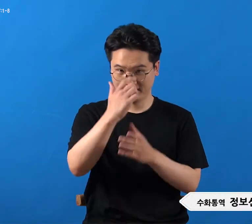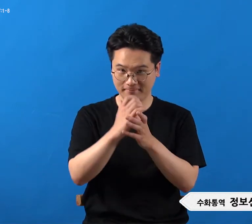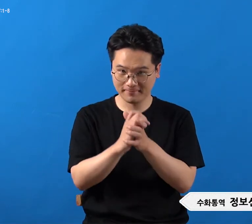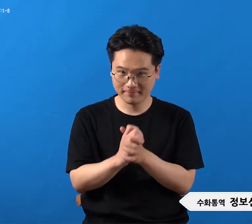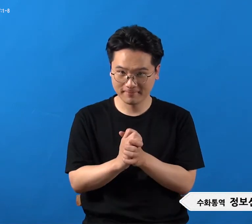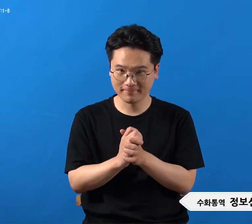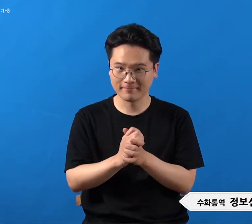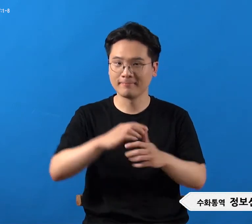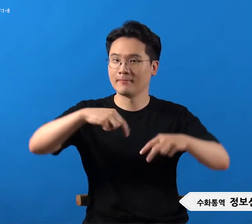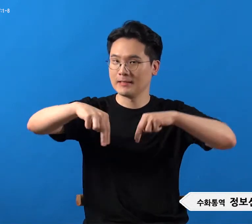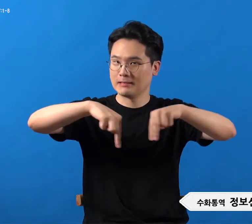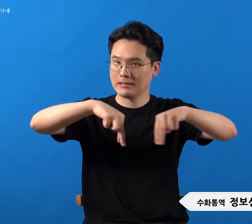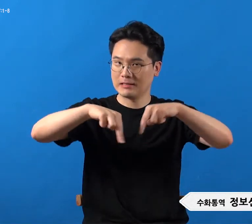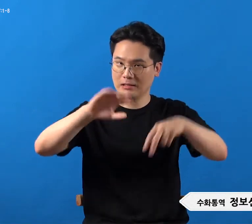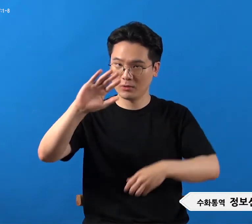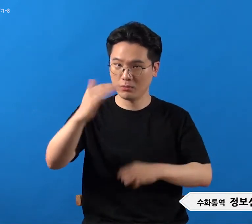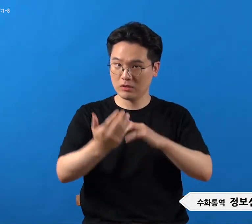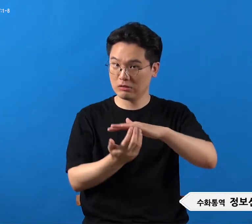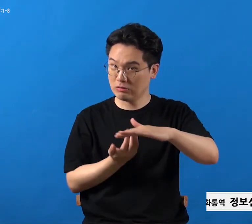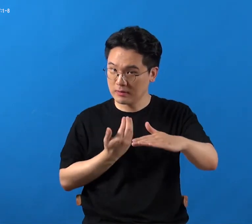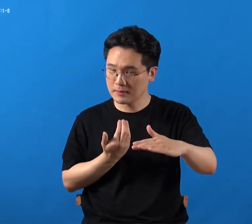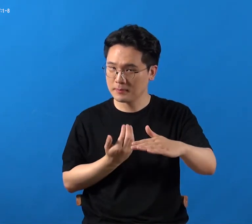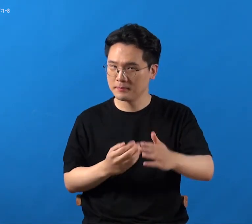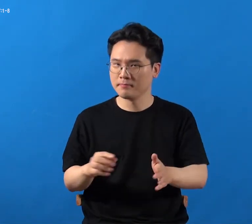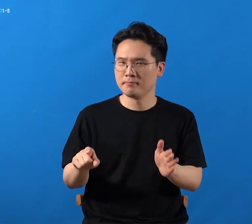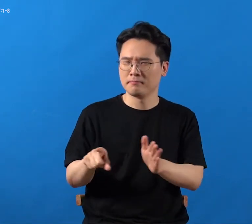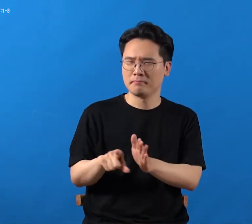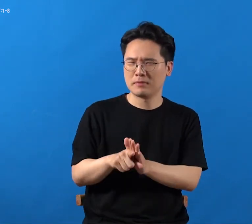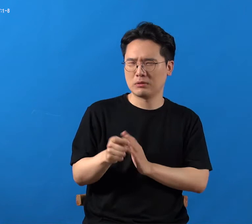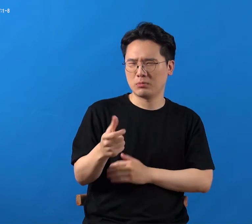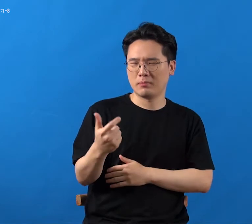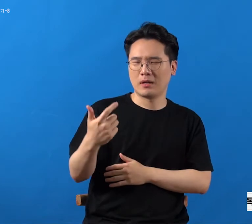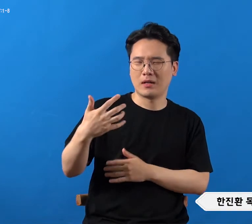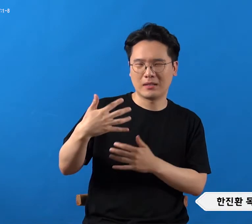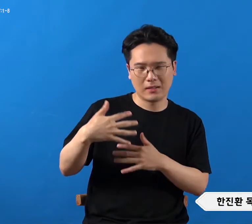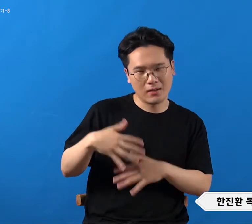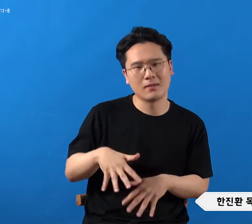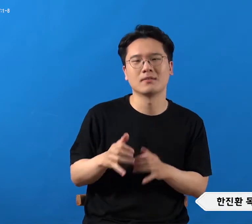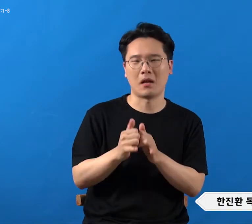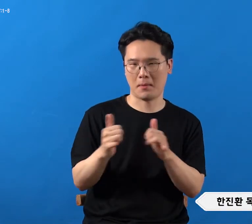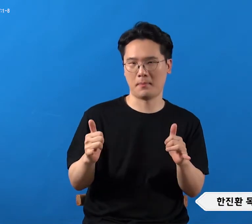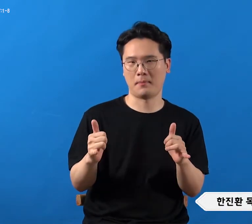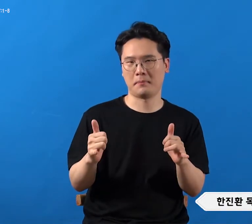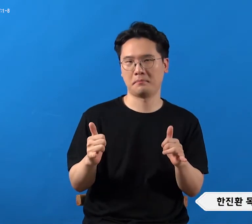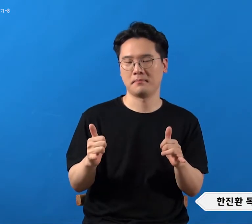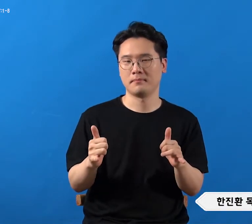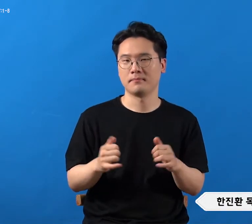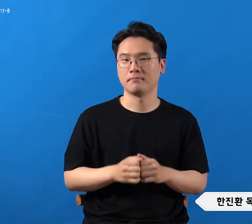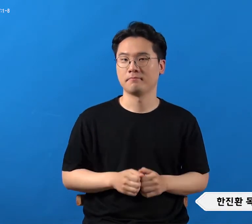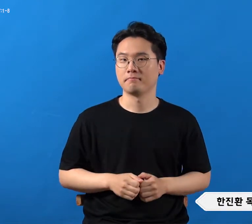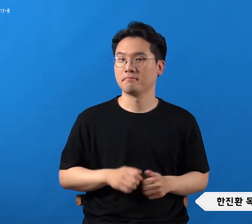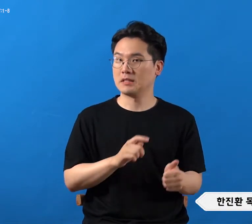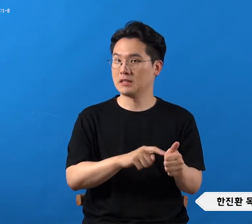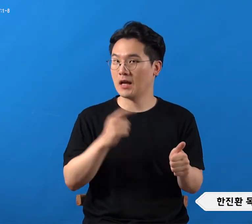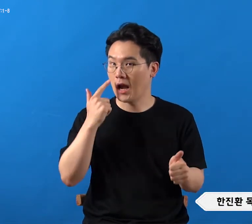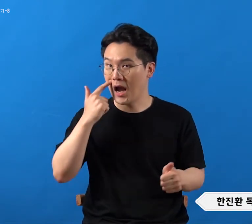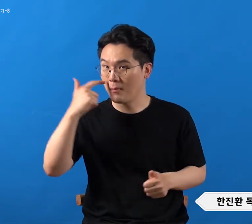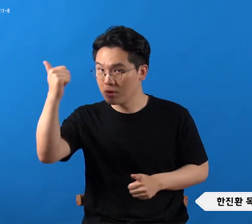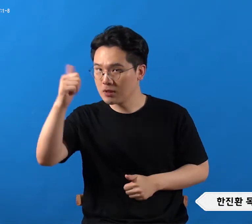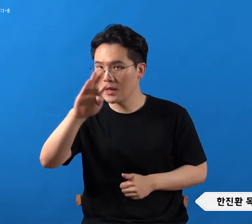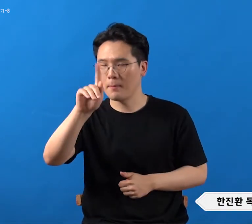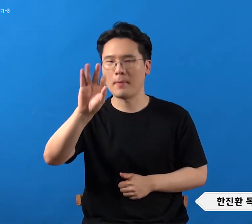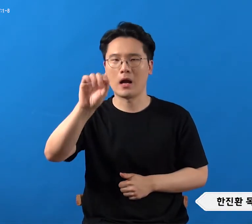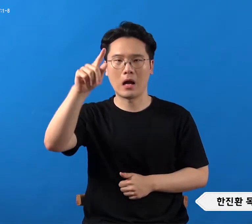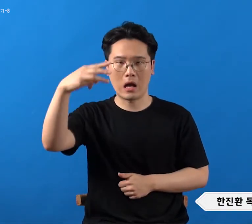기드온은 사사가 되기 전에는 믿음이 별로 없는 사람이었습니다. 그의 아버지가 바알 우상을